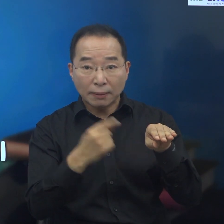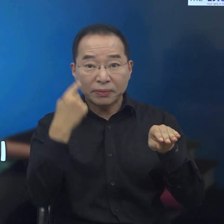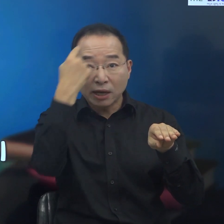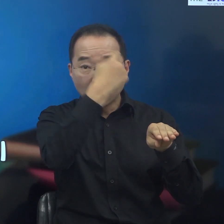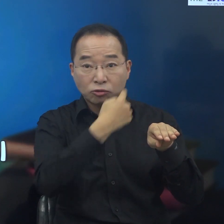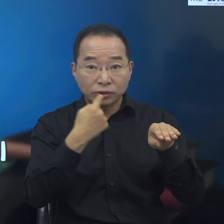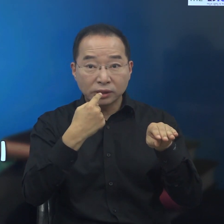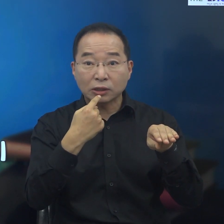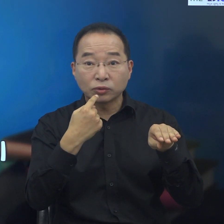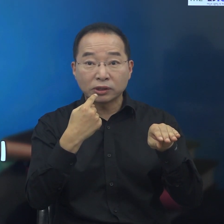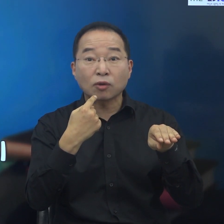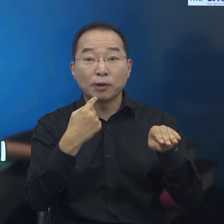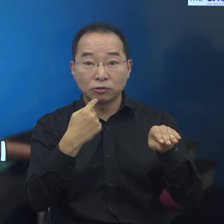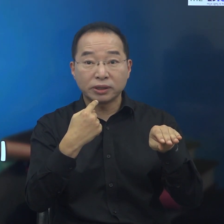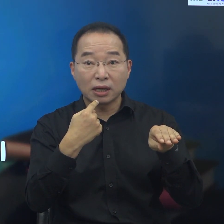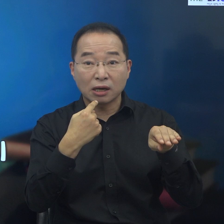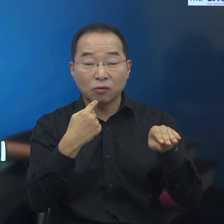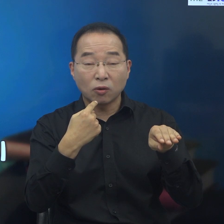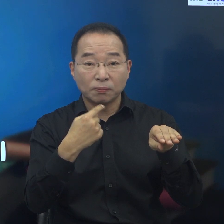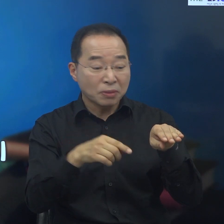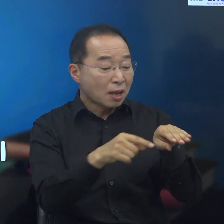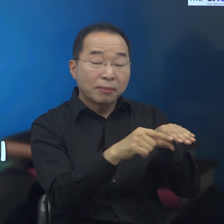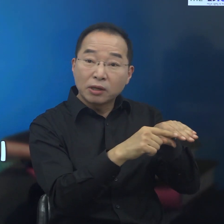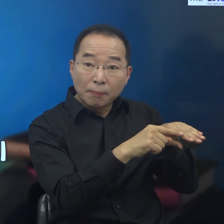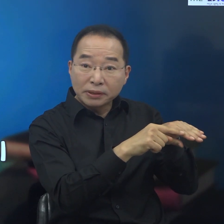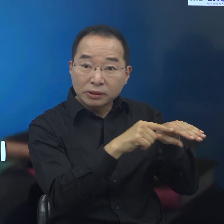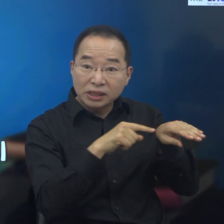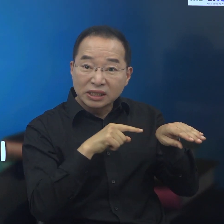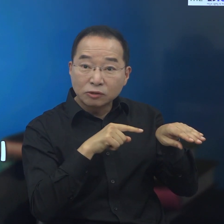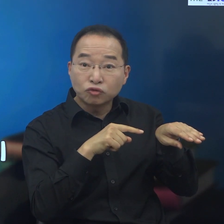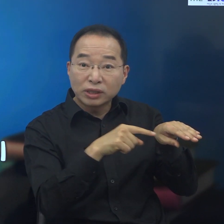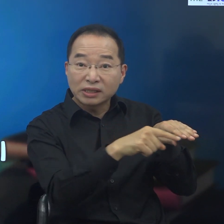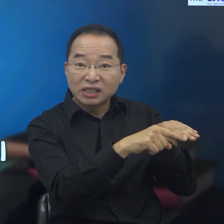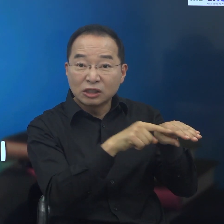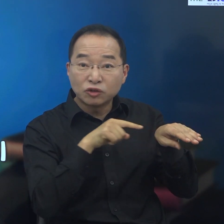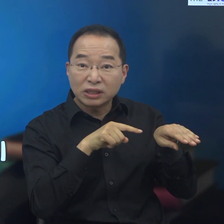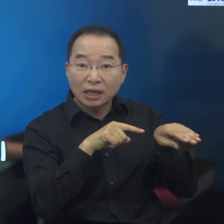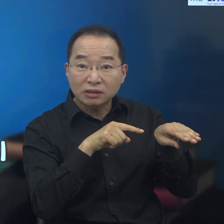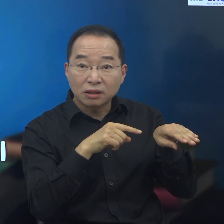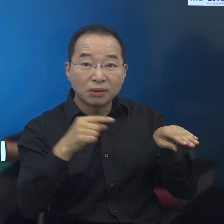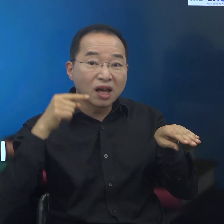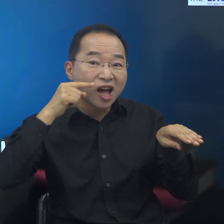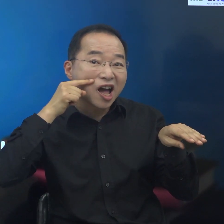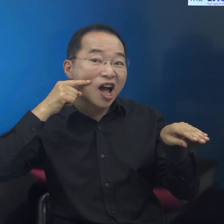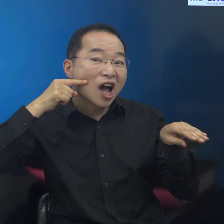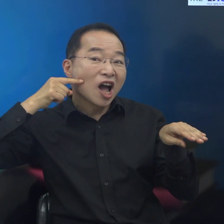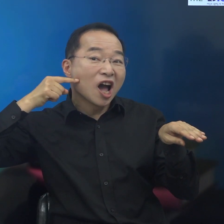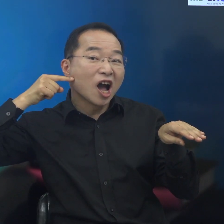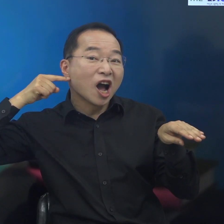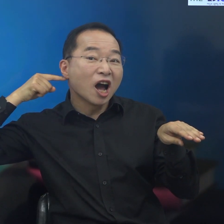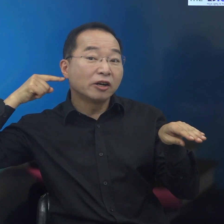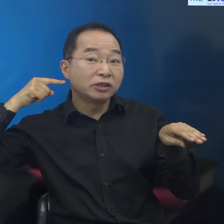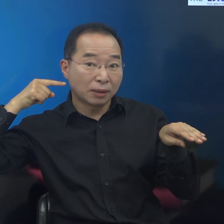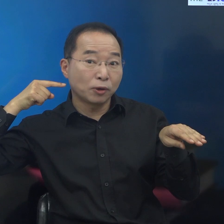내 얼굴이 자동차 정면으로 생각하고 막 옆에서 이제 누군가 이제 긁고 지나갔어. 그러면 이런 식의